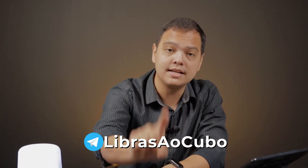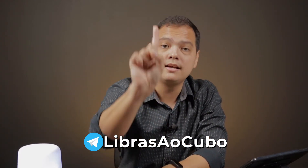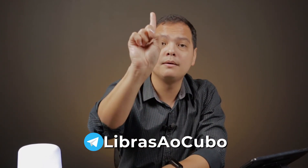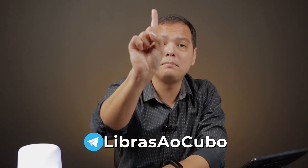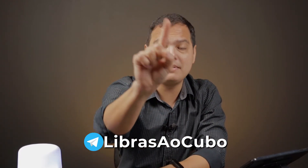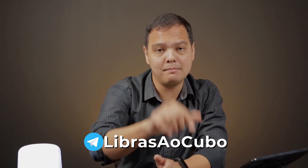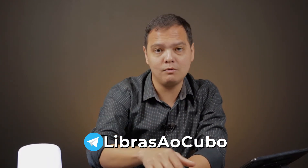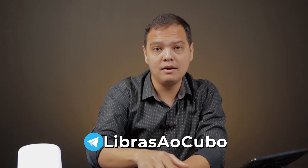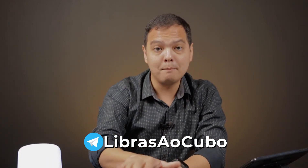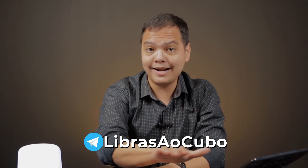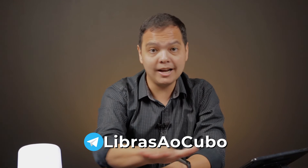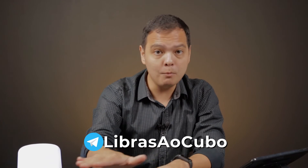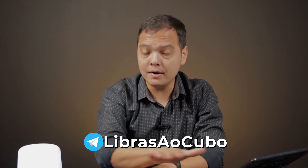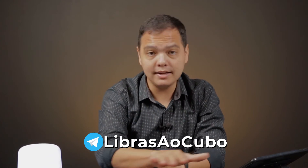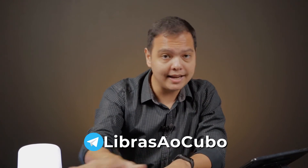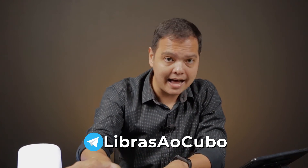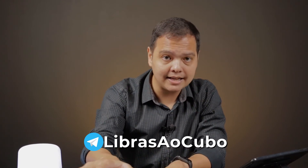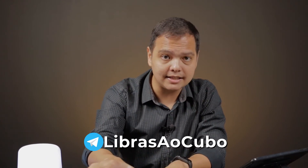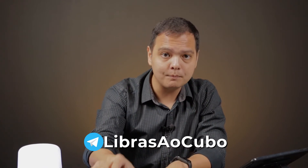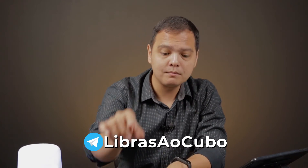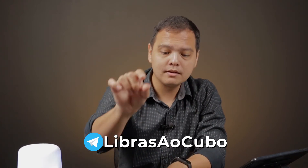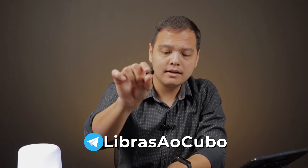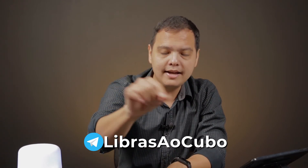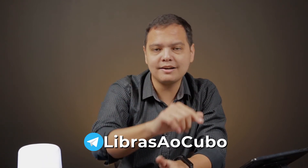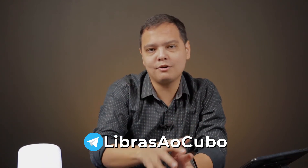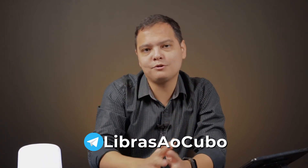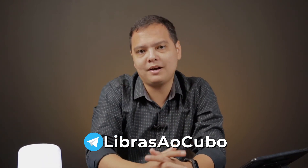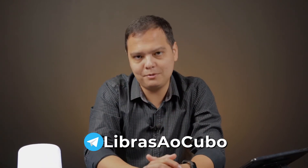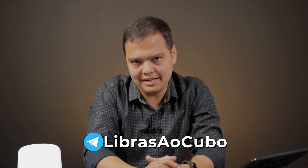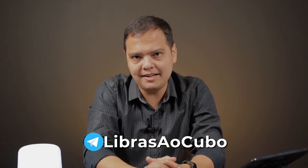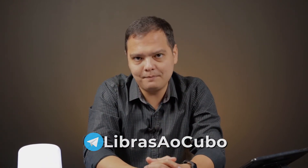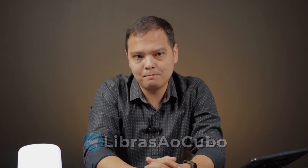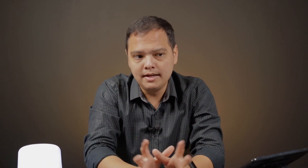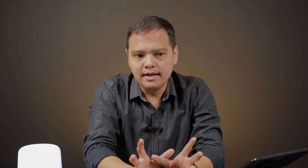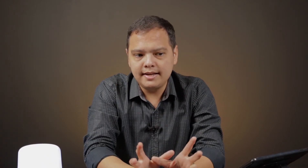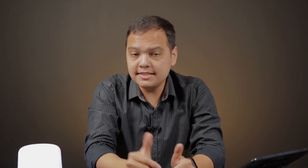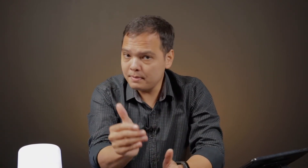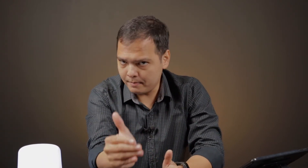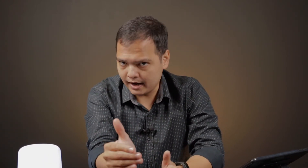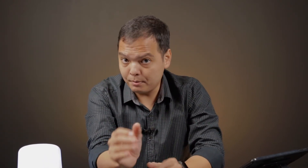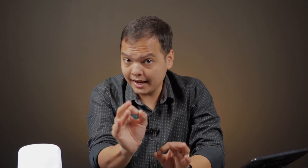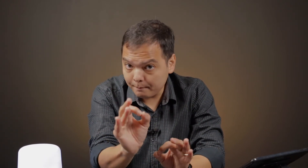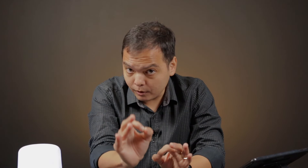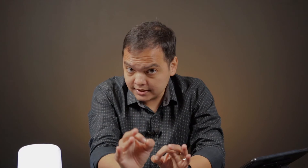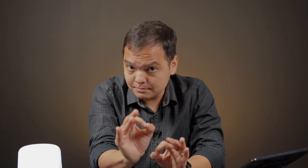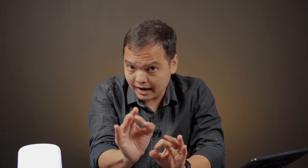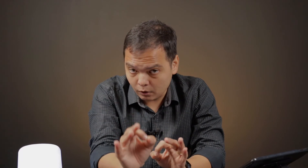em primeira mão. Para não perder nada, entra no nosso canal do Telegram. E se prepara, porque na próxima aula eu